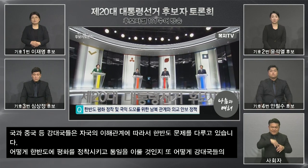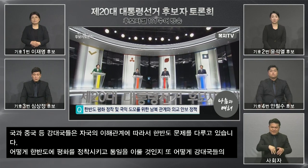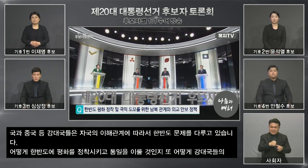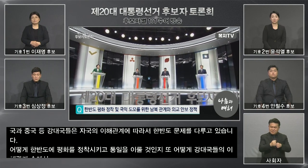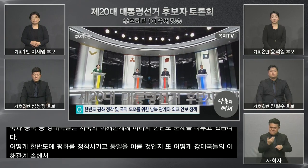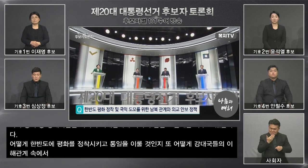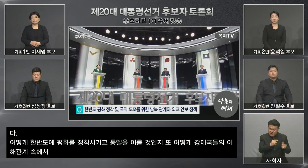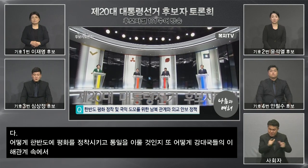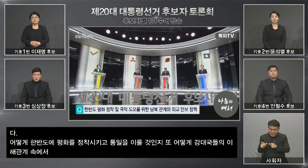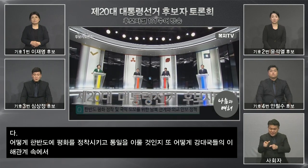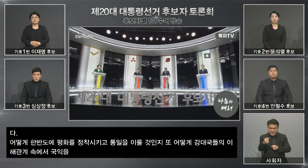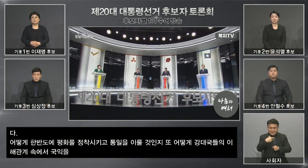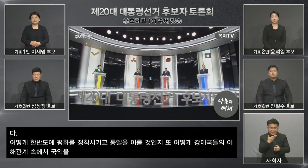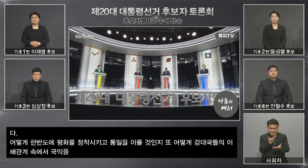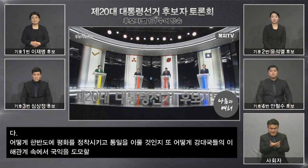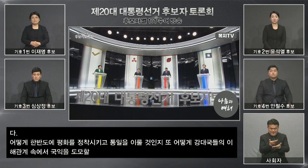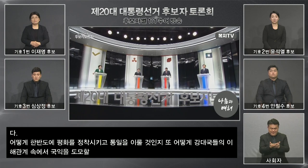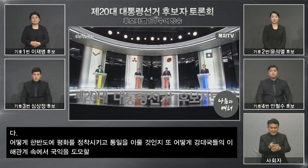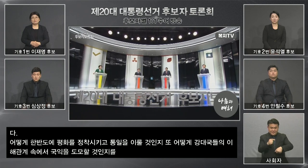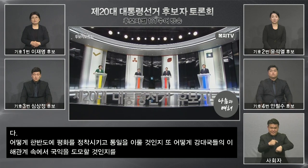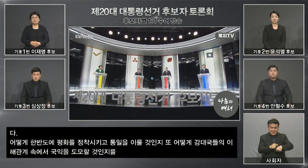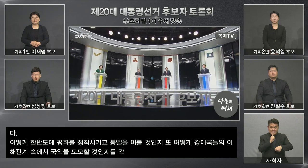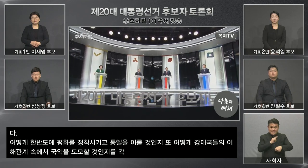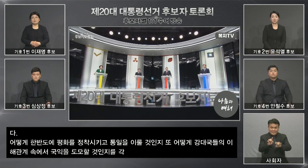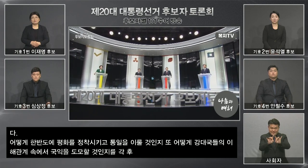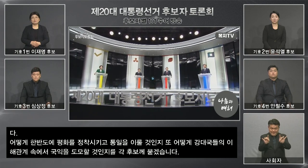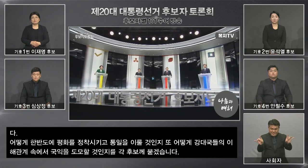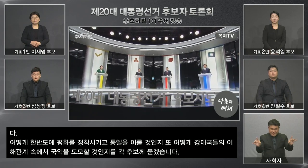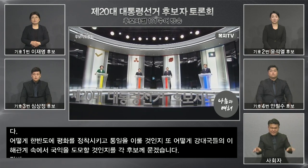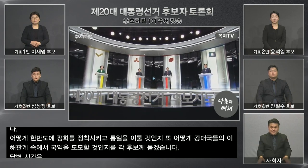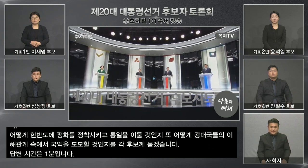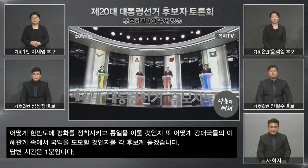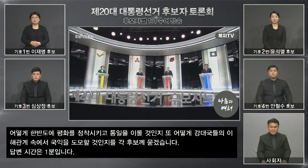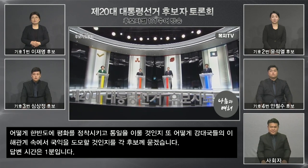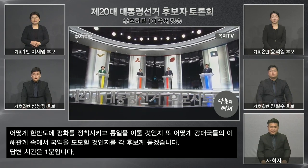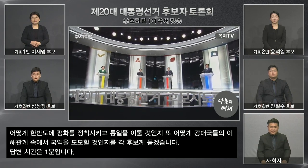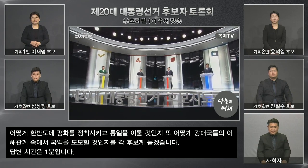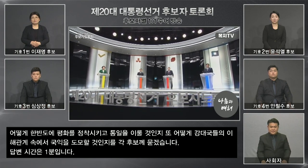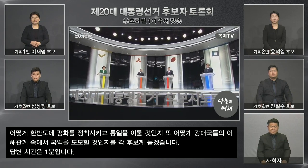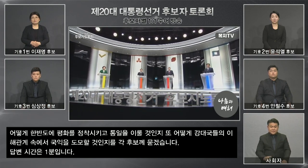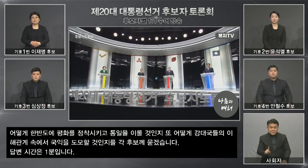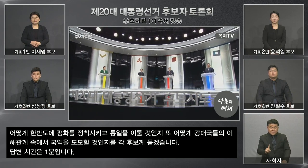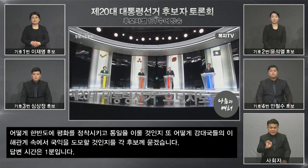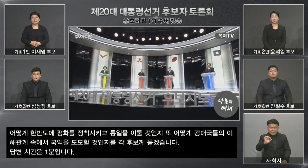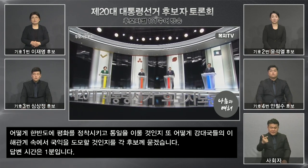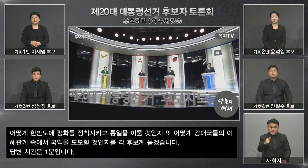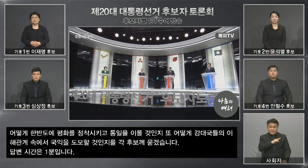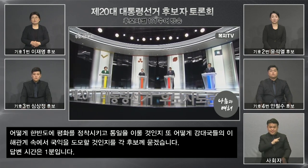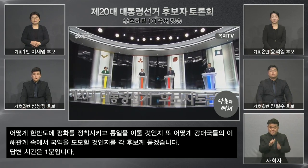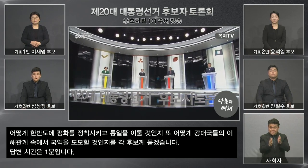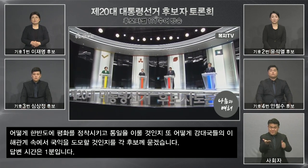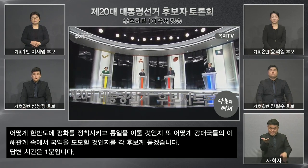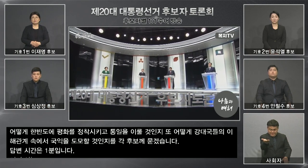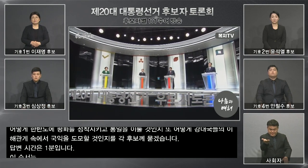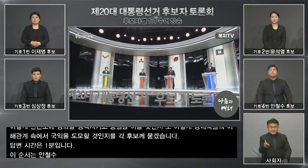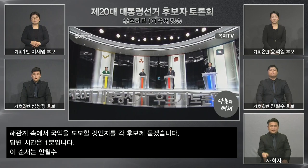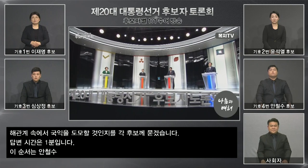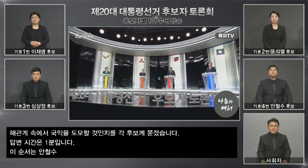각 부부께 묻겠습니다. 답변 시간은 1분입니다. 이 순서는 안철수 후보가 먼저 시작하시죠.